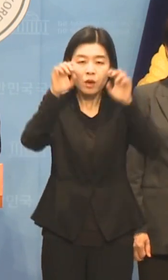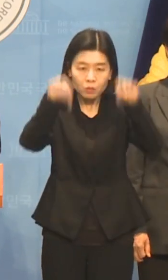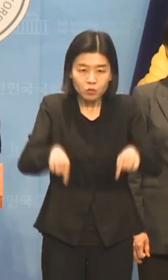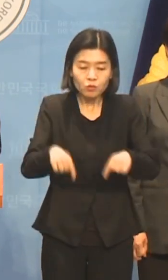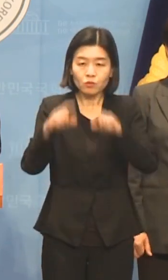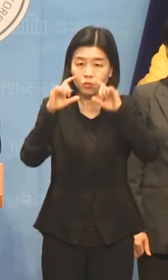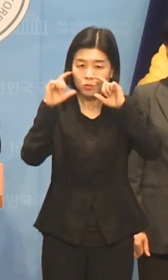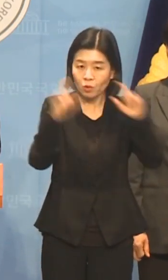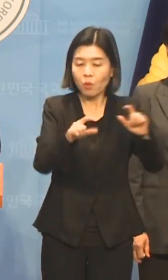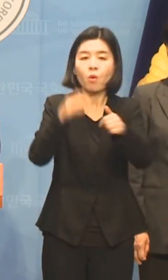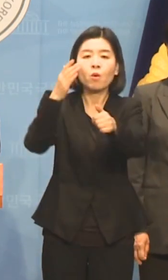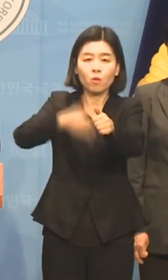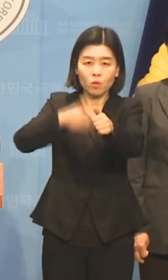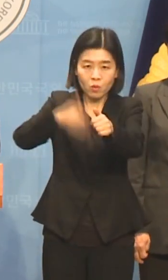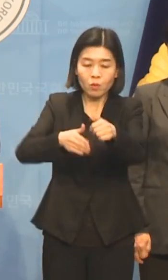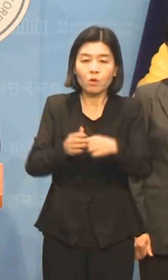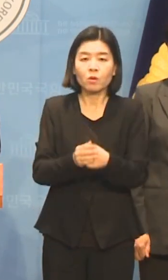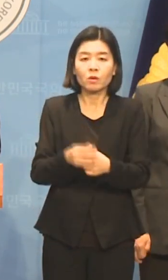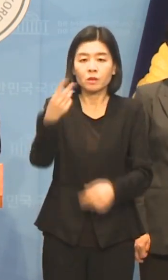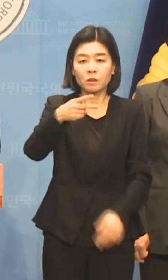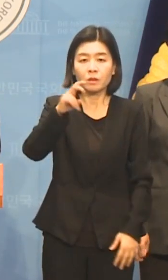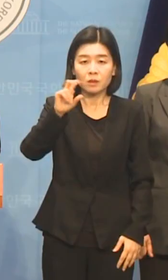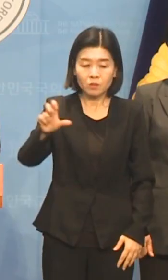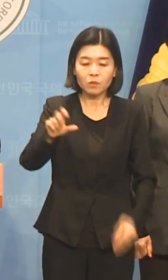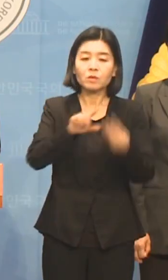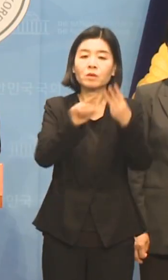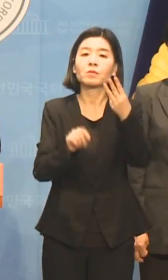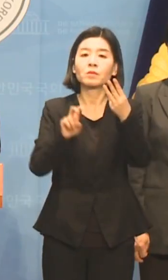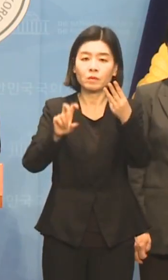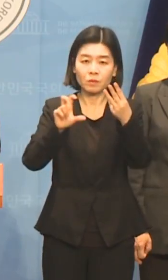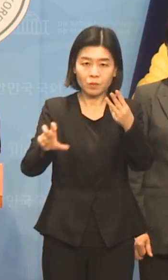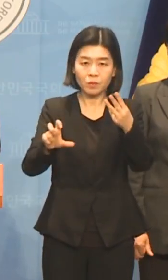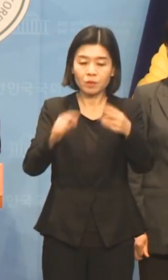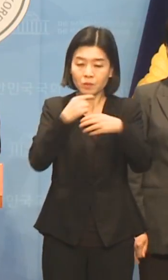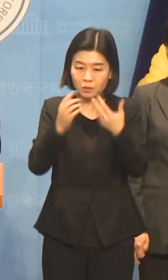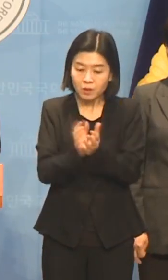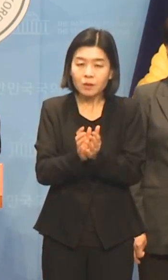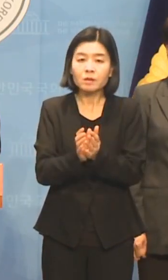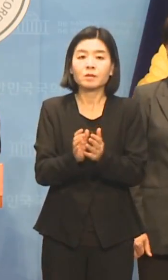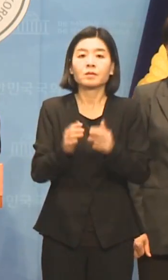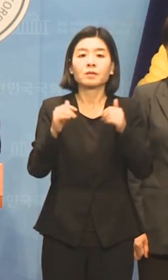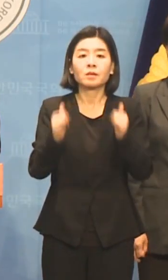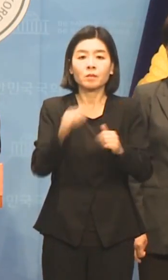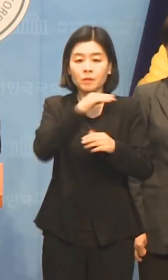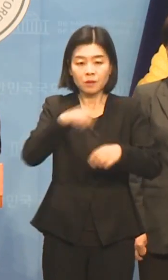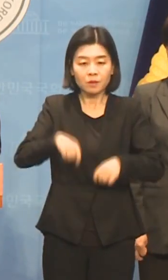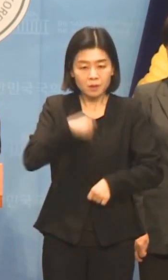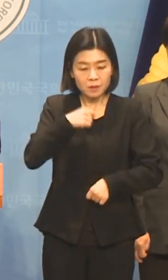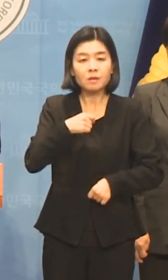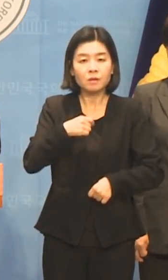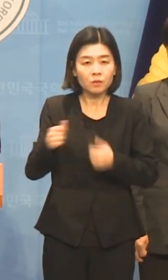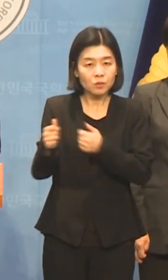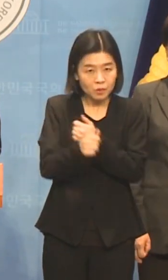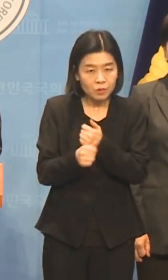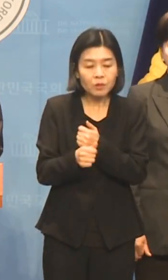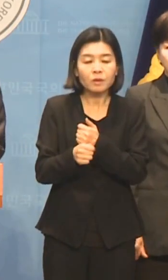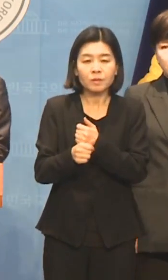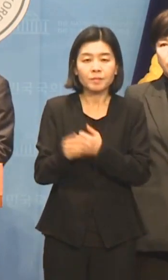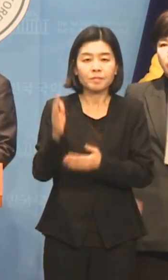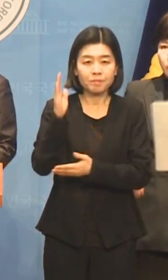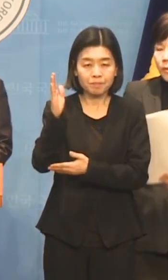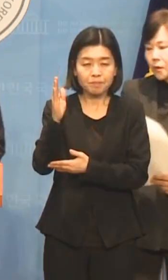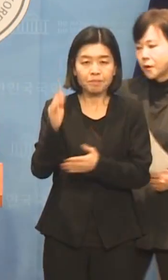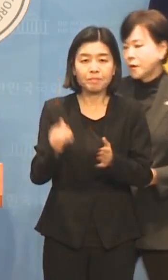요청드립니다. 2025년 3월 25일 더불어민주당 사법정의 실현 및 검찰 독재 대책위원회.